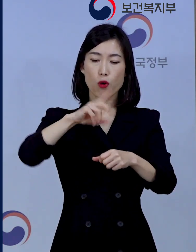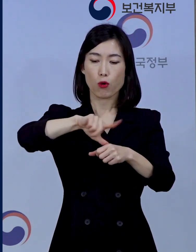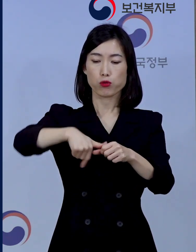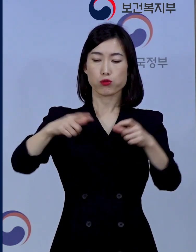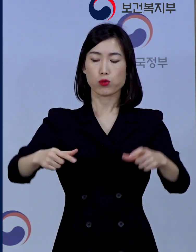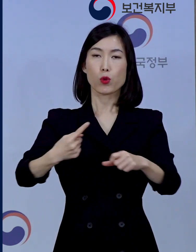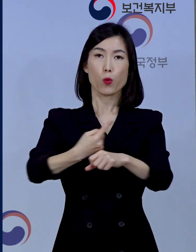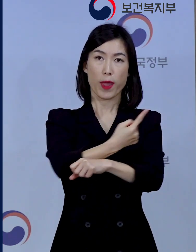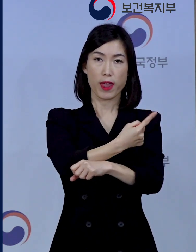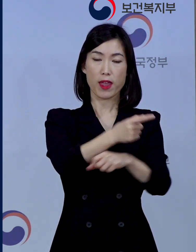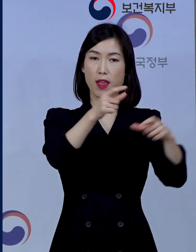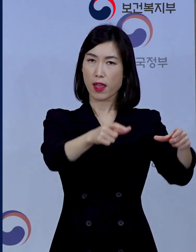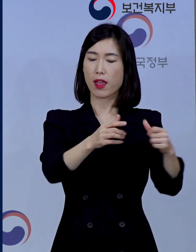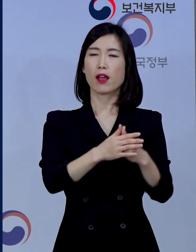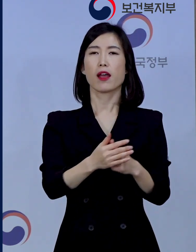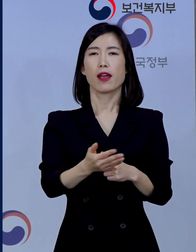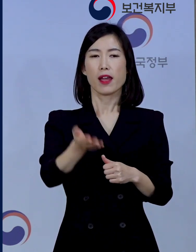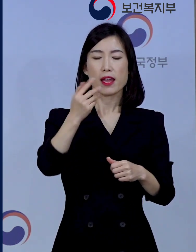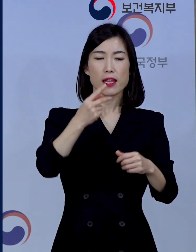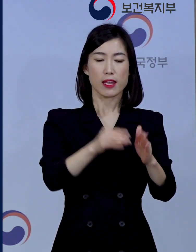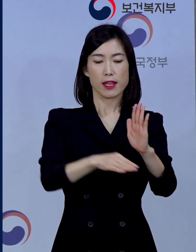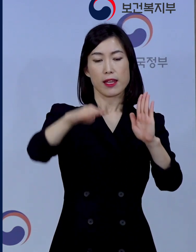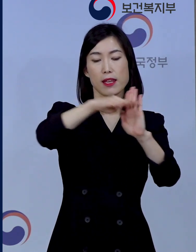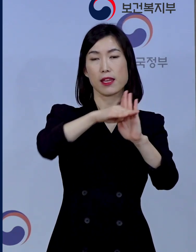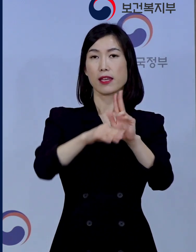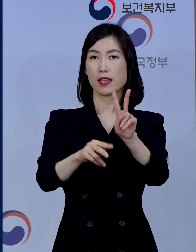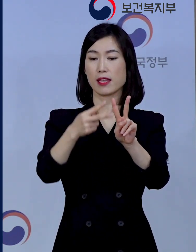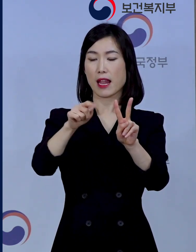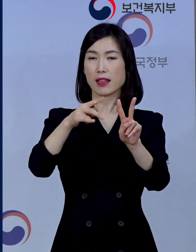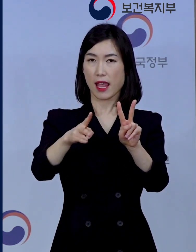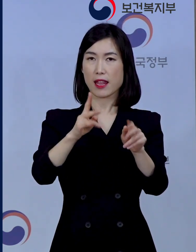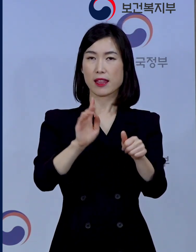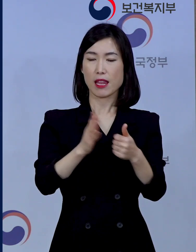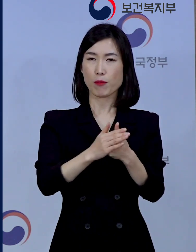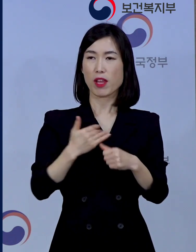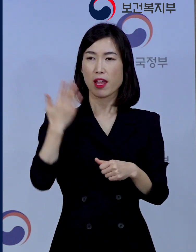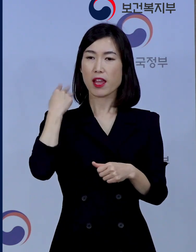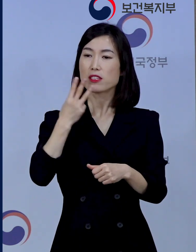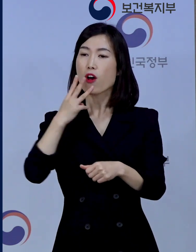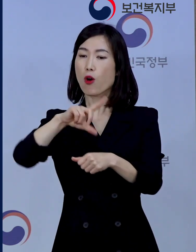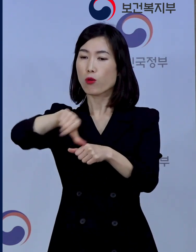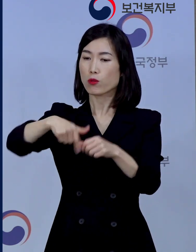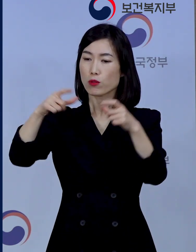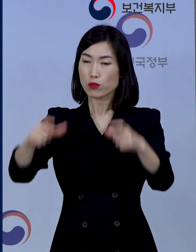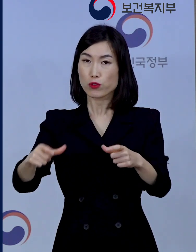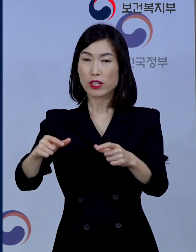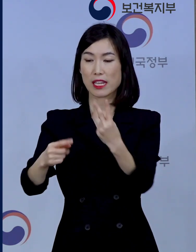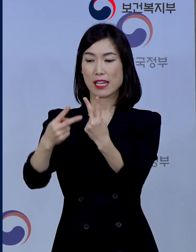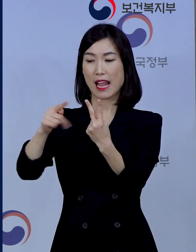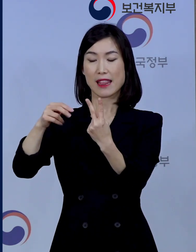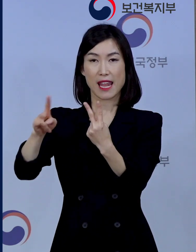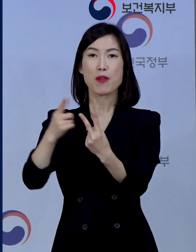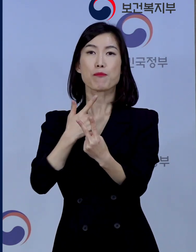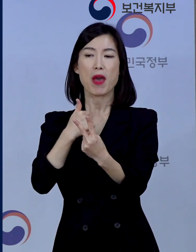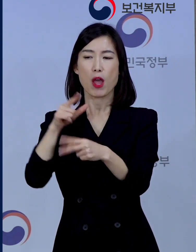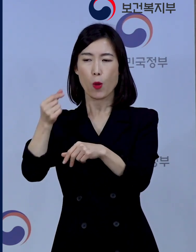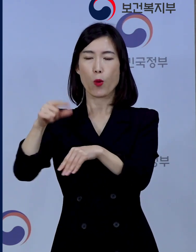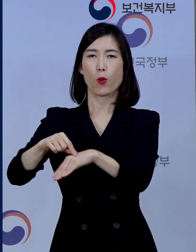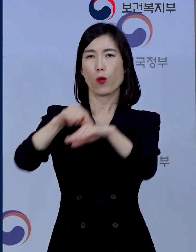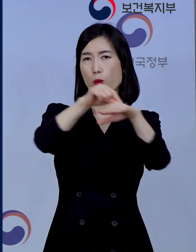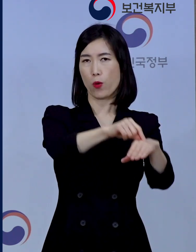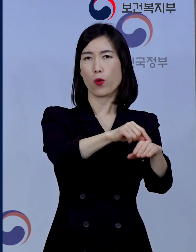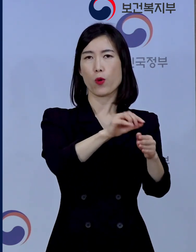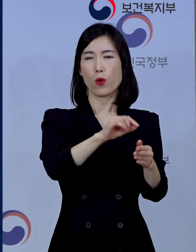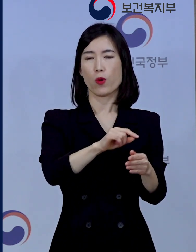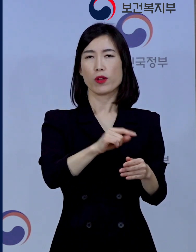비수도권은 2단계 상향에 따라 기존 수도권의 2단계에서의 방역 조치가 적용됩니다. 그 외 상세한